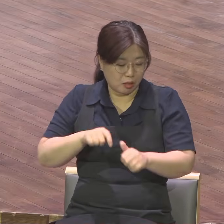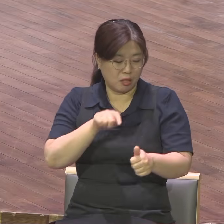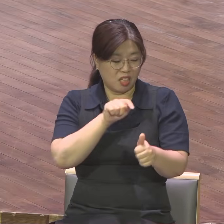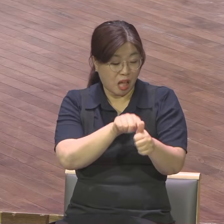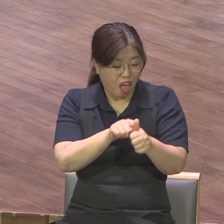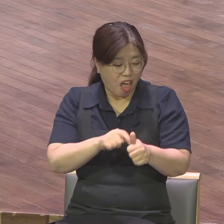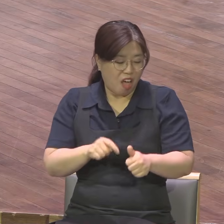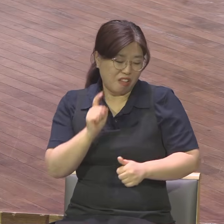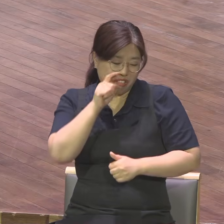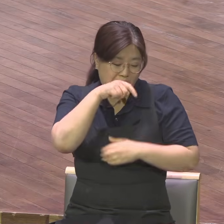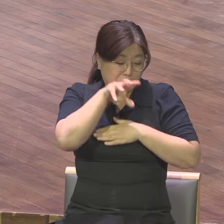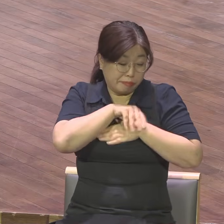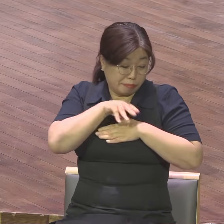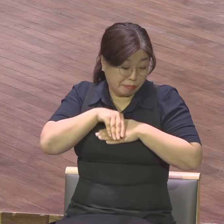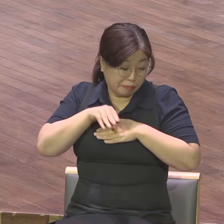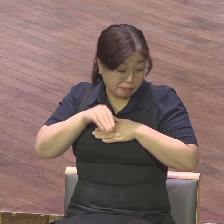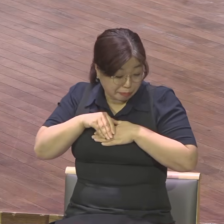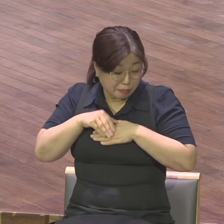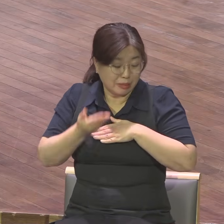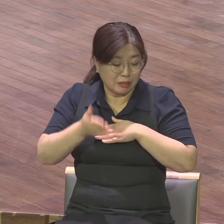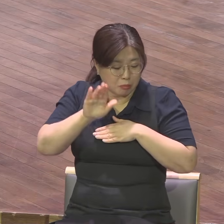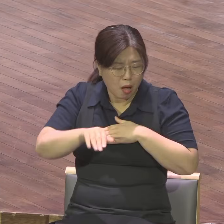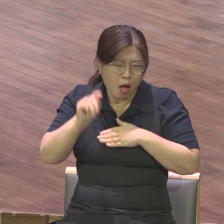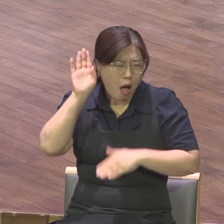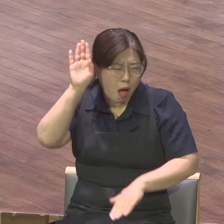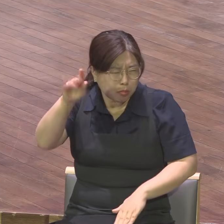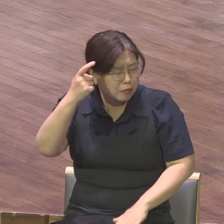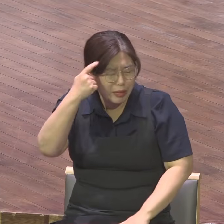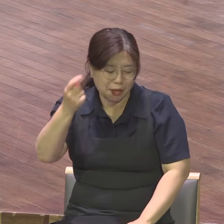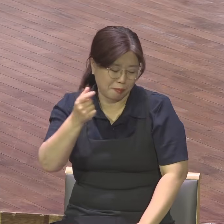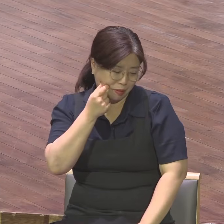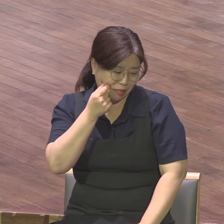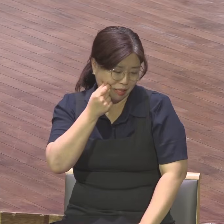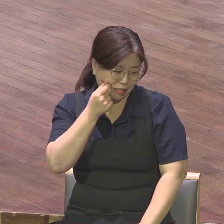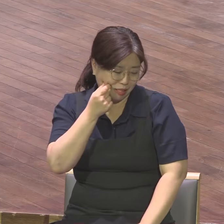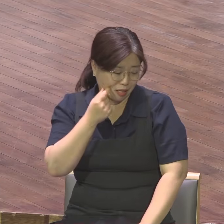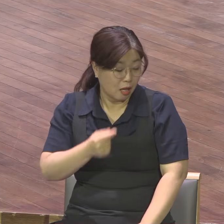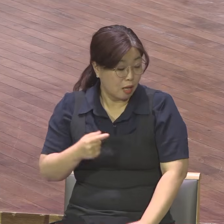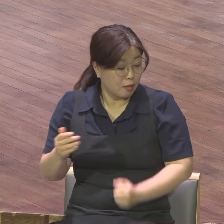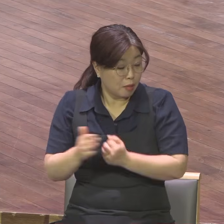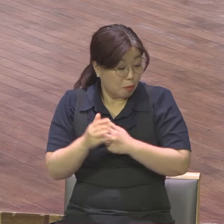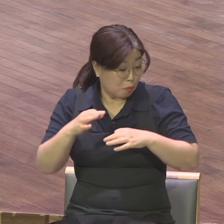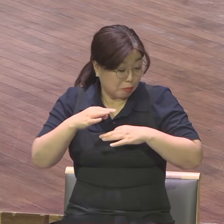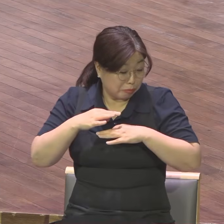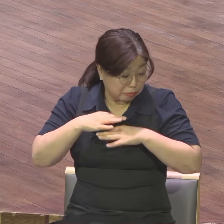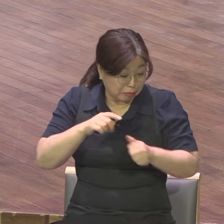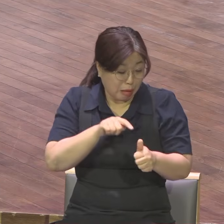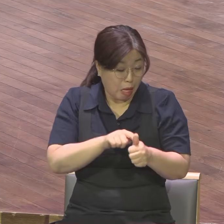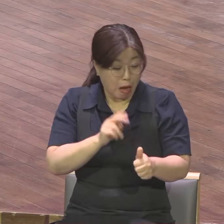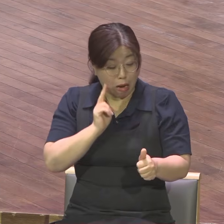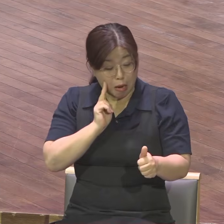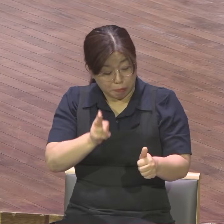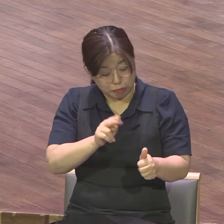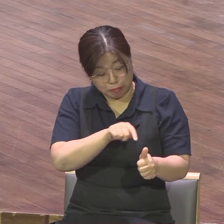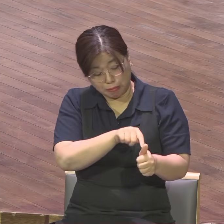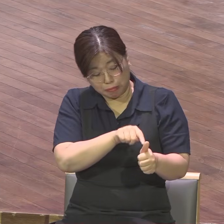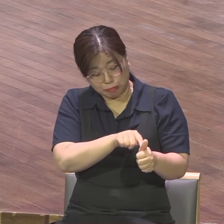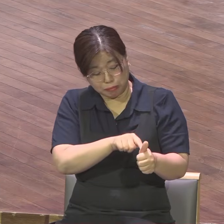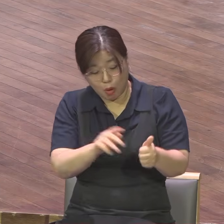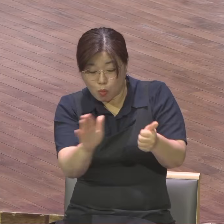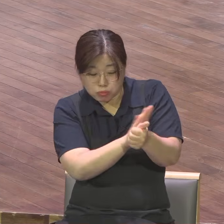그의 옷깃에 묻어 있으나 그의 나중을 생각하지 아니하며 그러므로 놀랍도록 낮아져도 그를